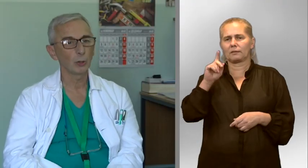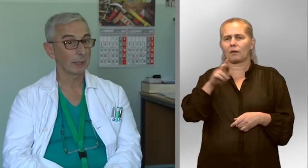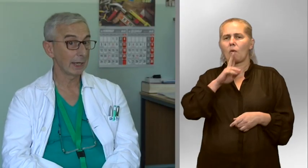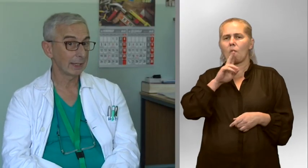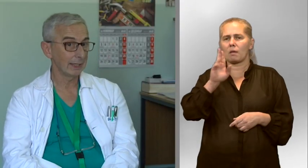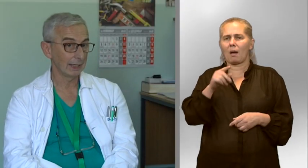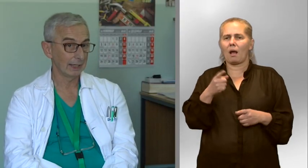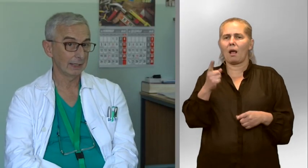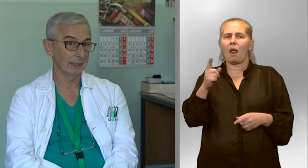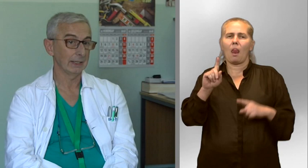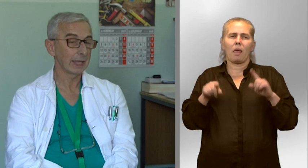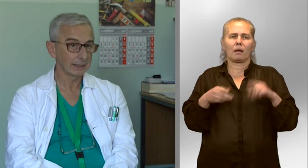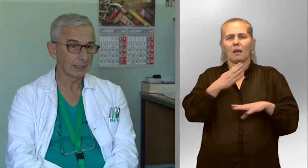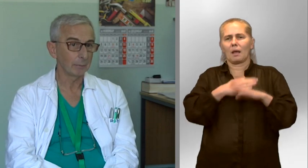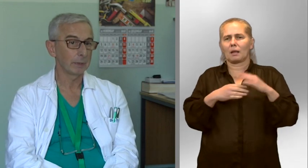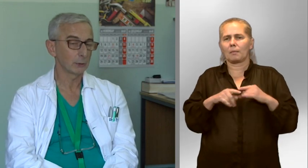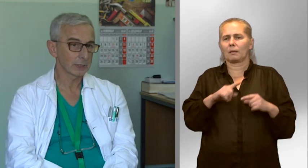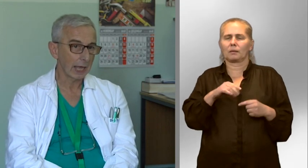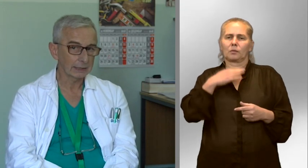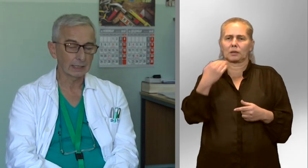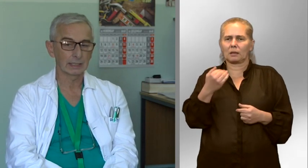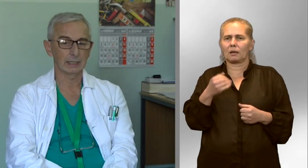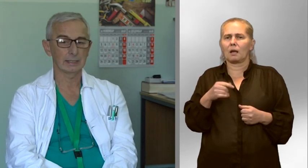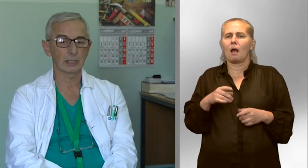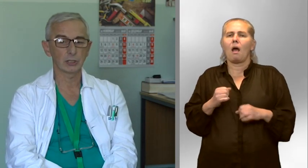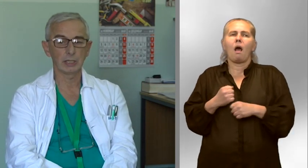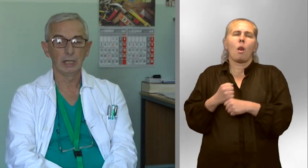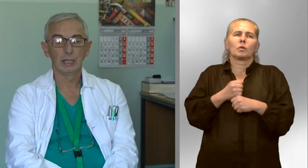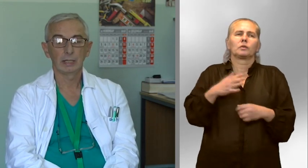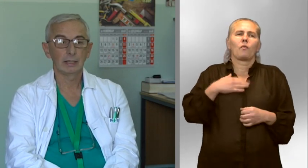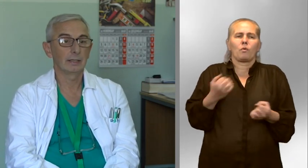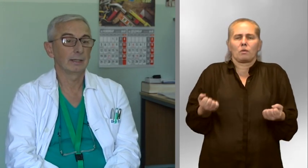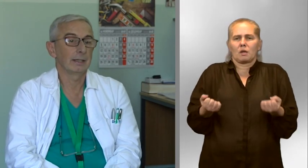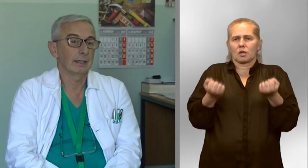Svako ko ima neki hendikep, nedostatak, znači,